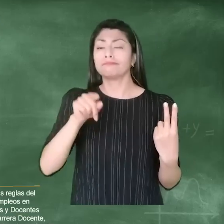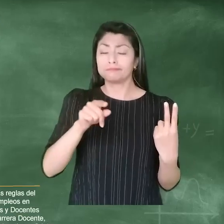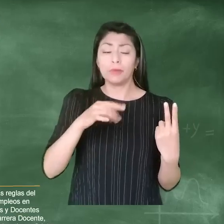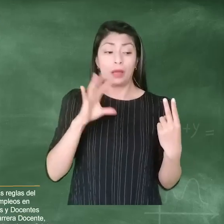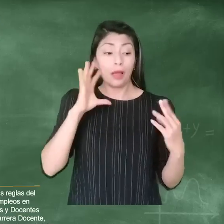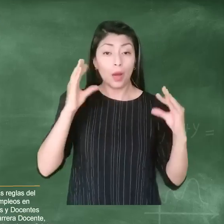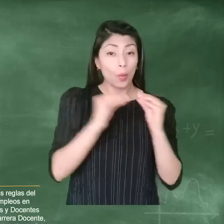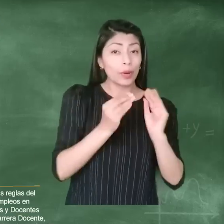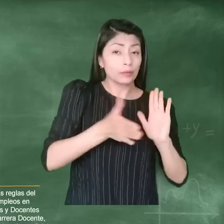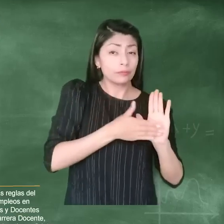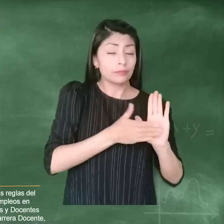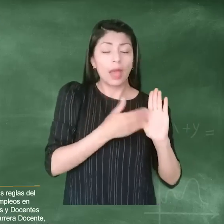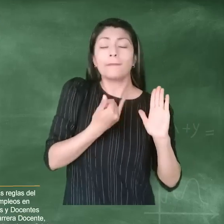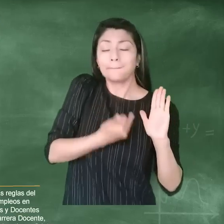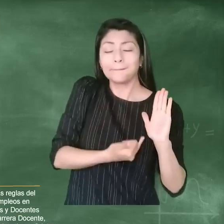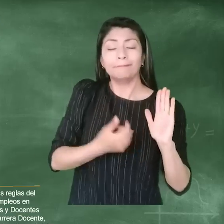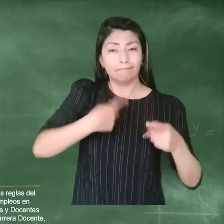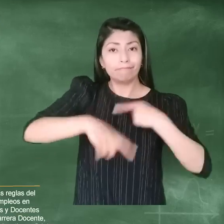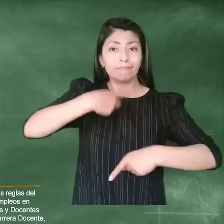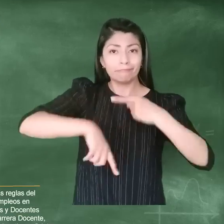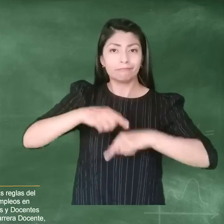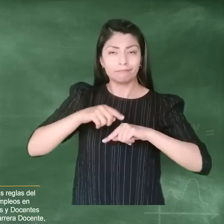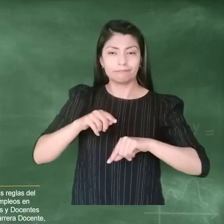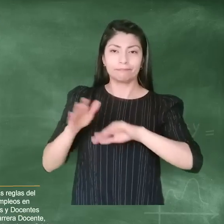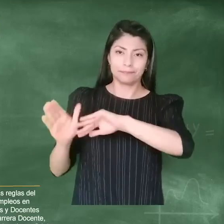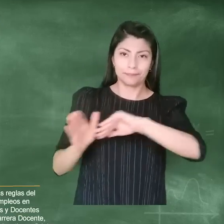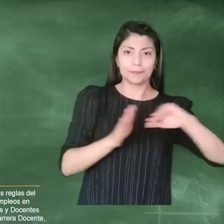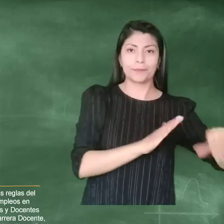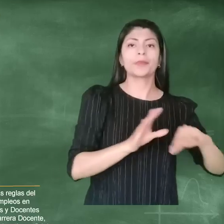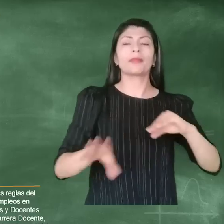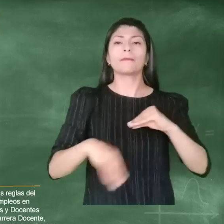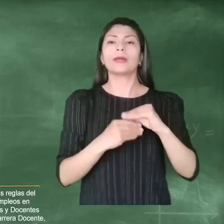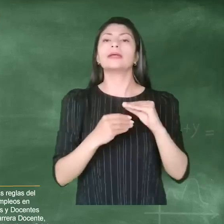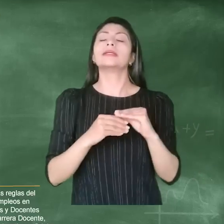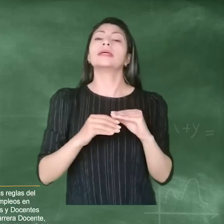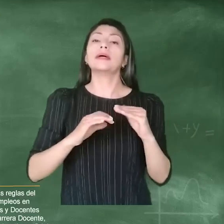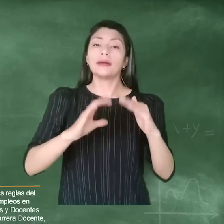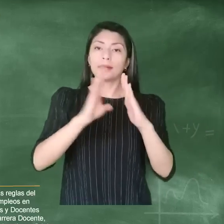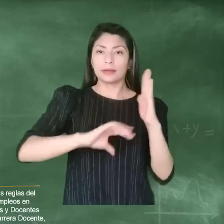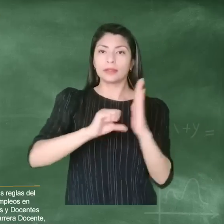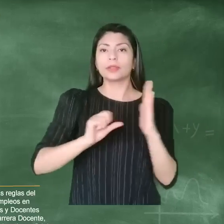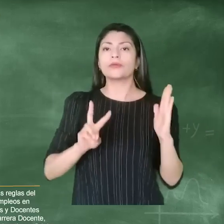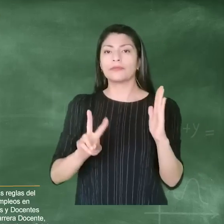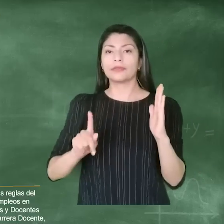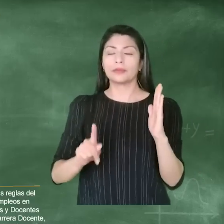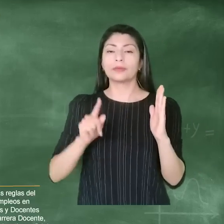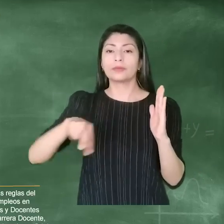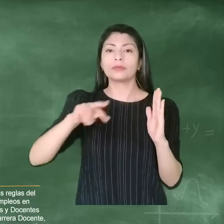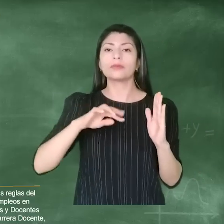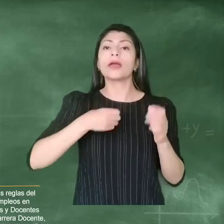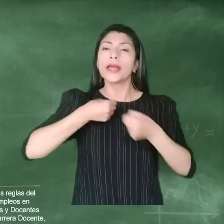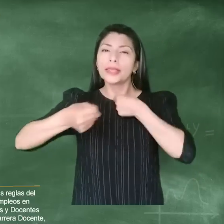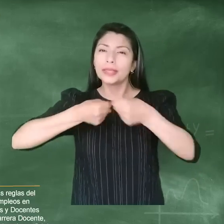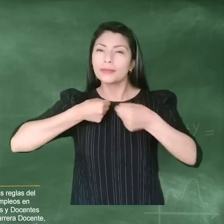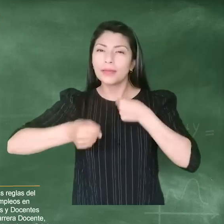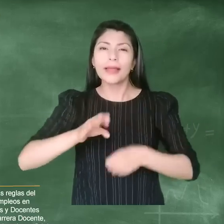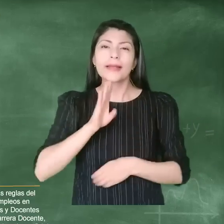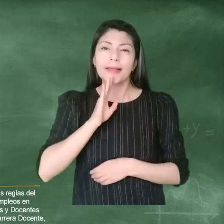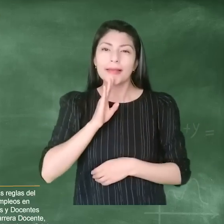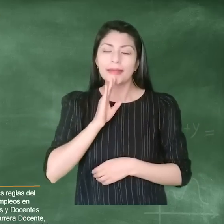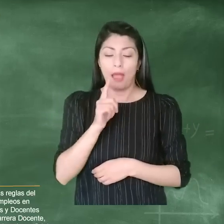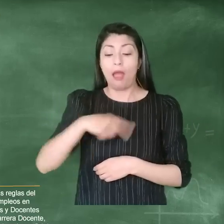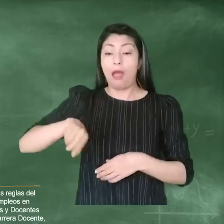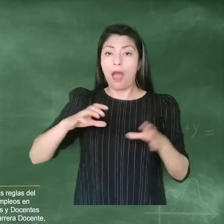del presente acuerdo. Artículo 21. Prueba de entrevista. Se aplicará únicamente a